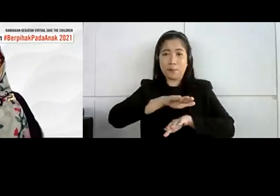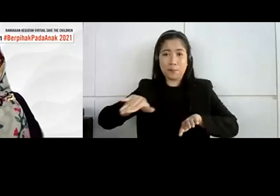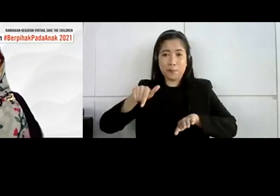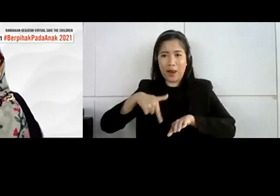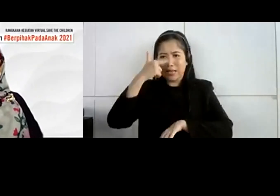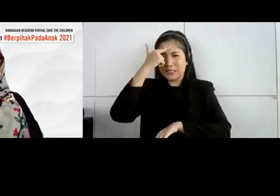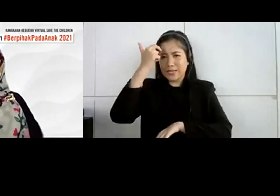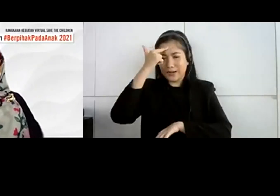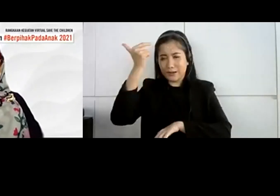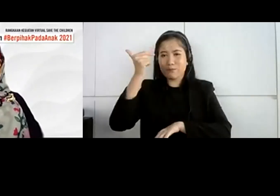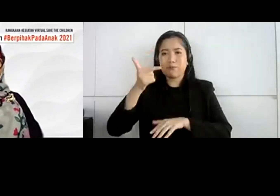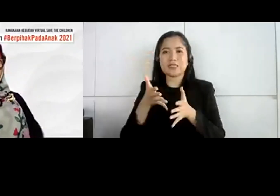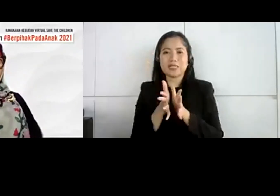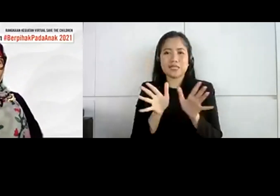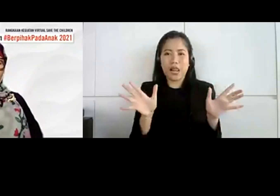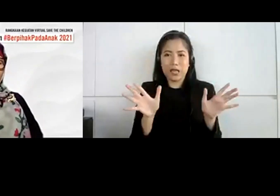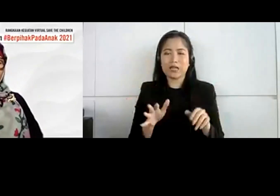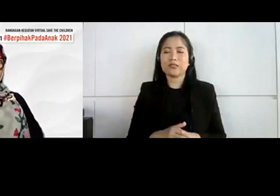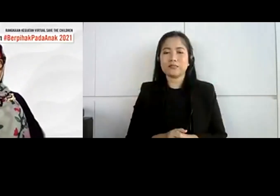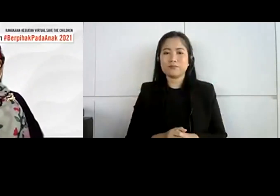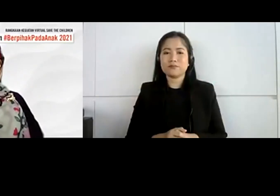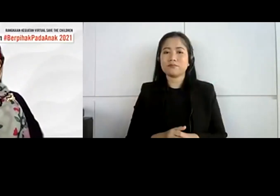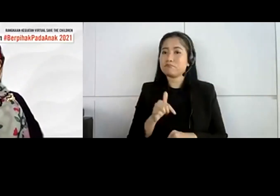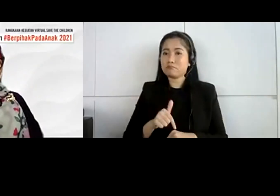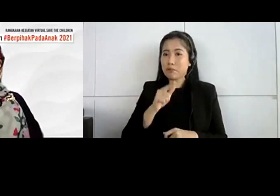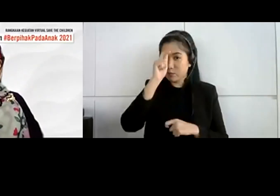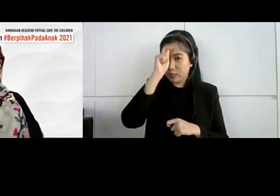Pada kesempatan ini saya juga mengapresiasi